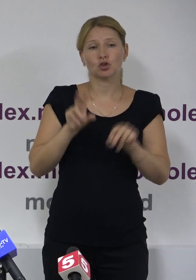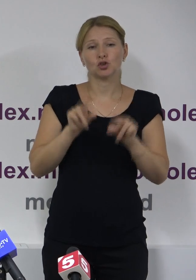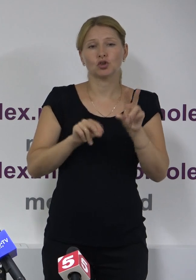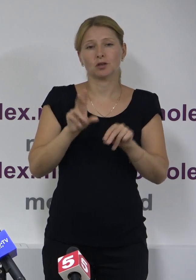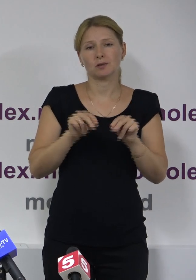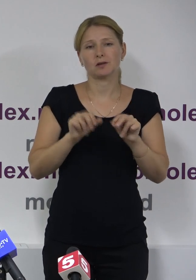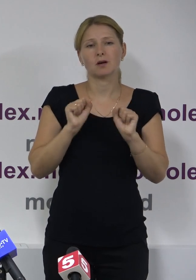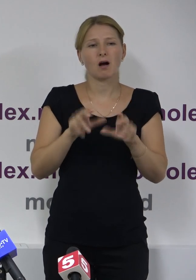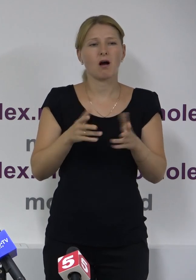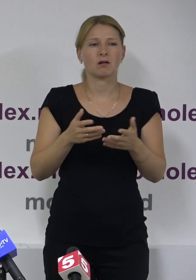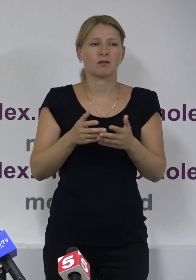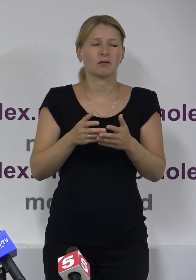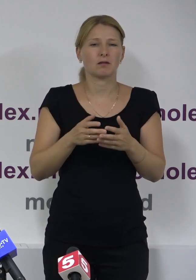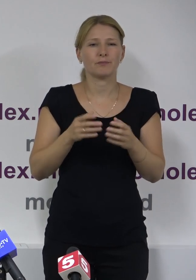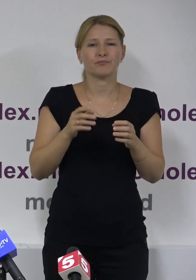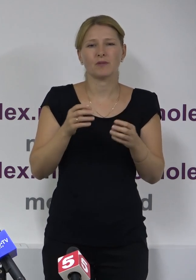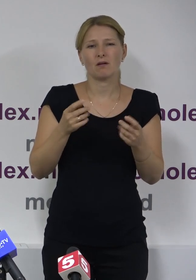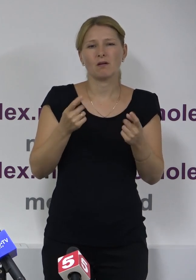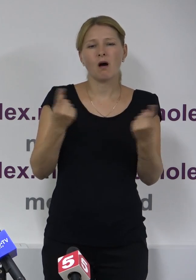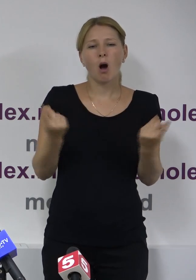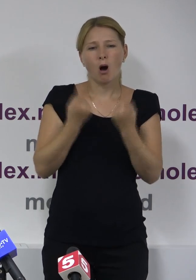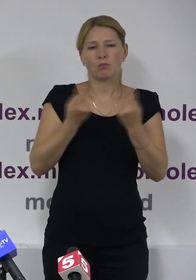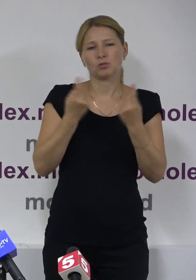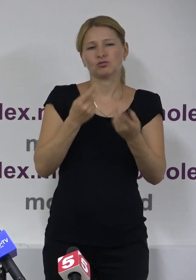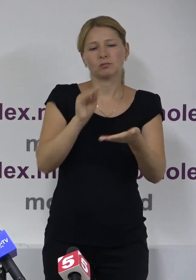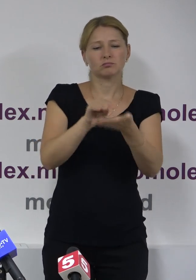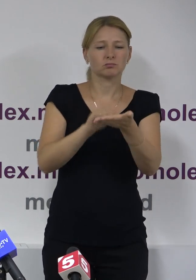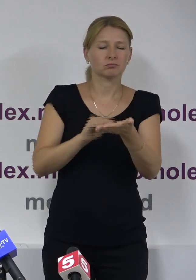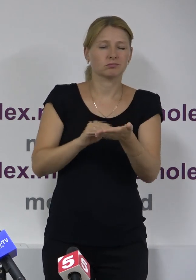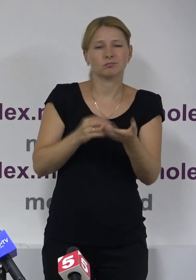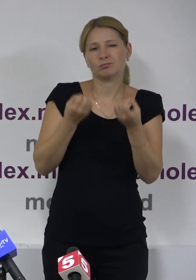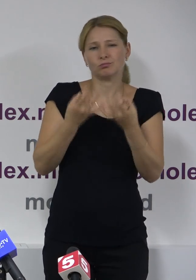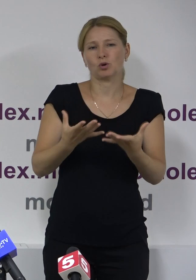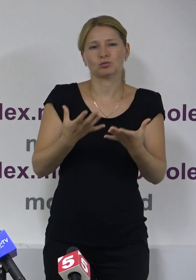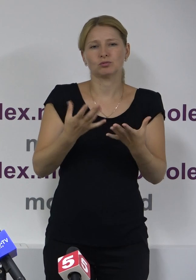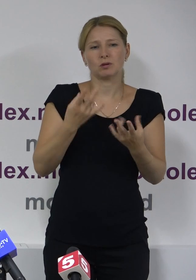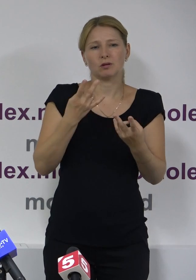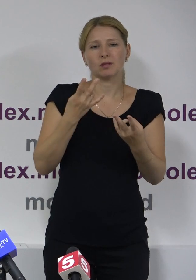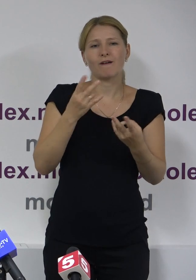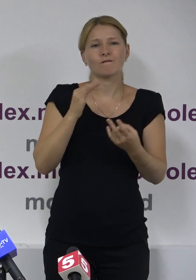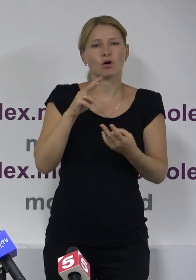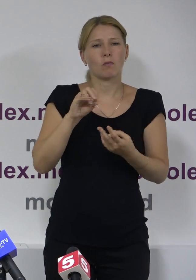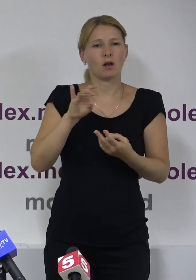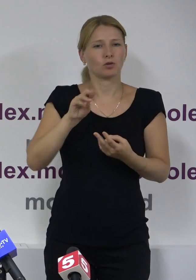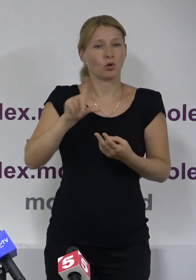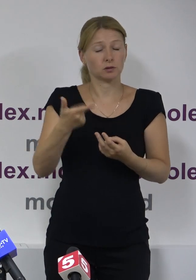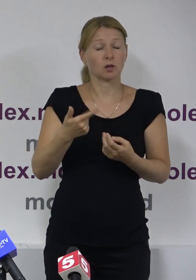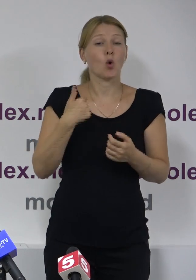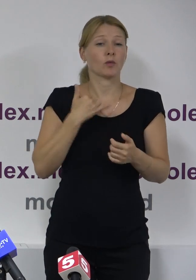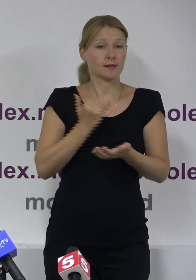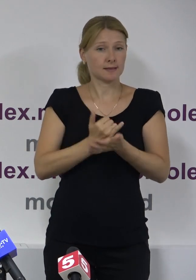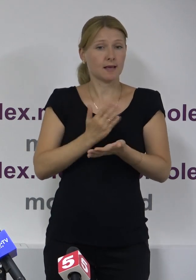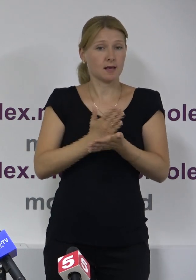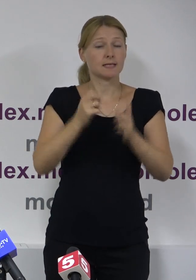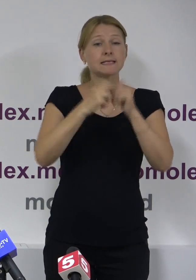curând a fi o formalitate. Așa cum am constatat noi până în prezent, cel puțin 17 potențiali candidați